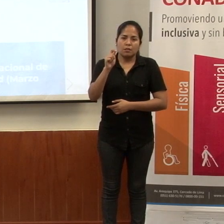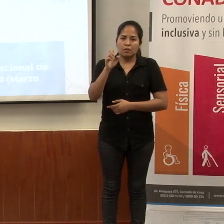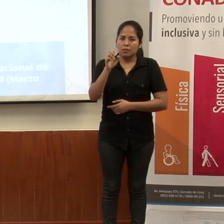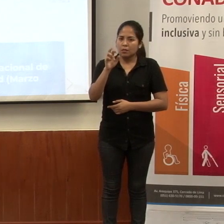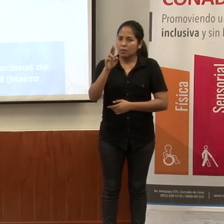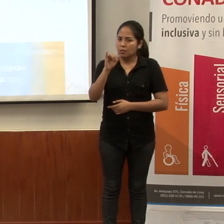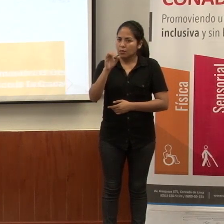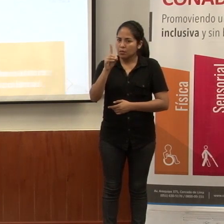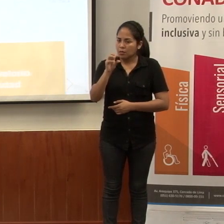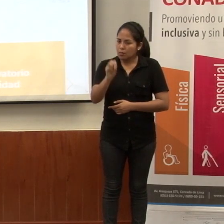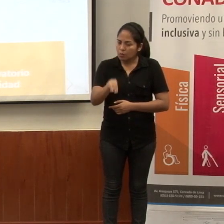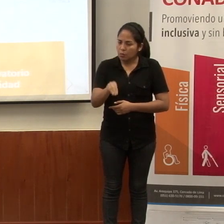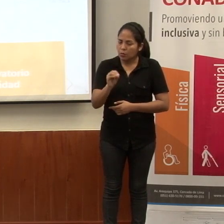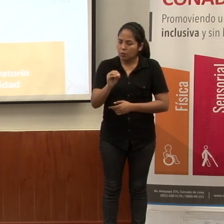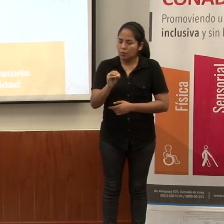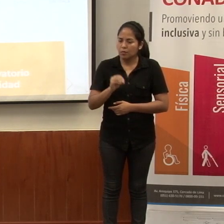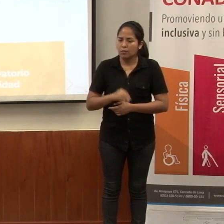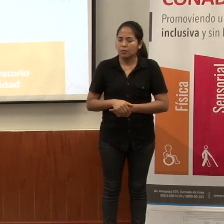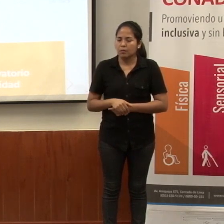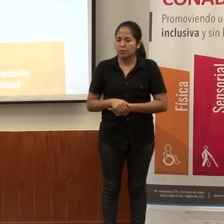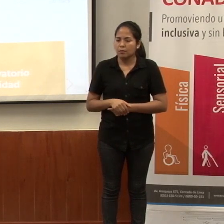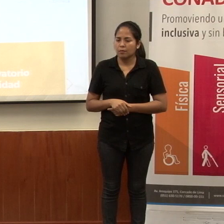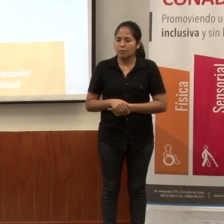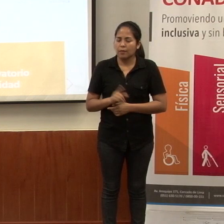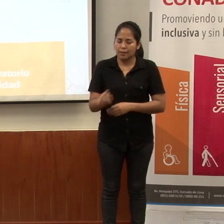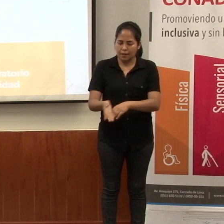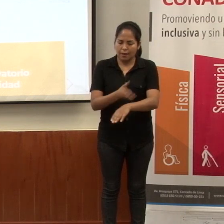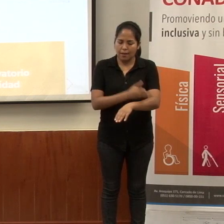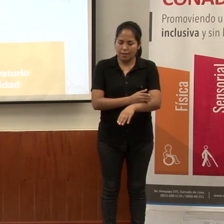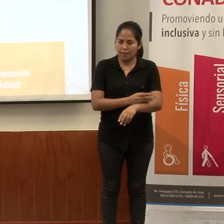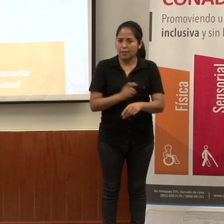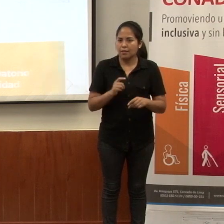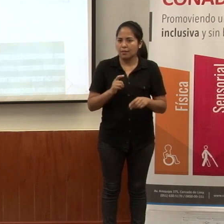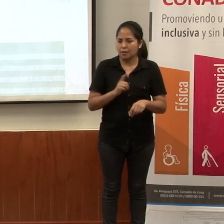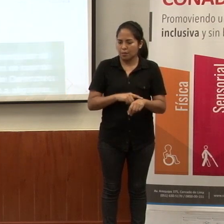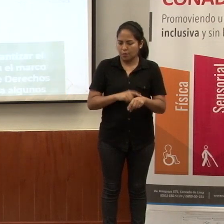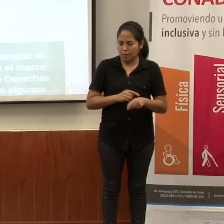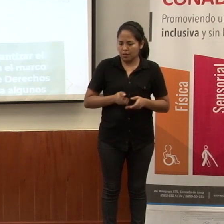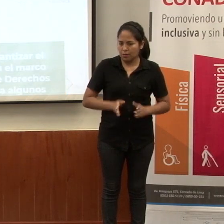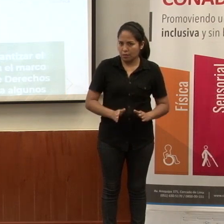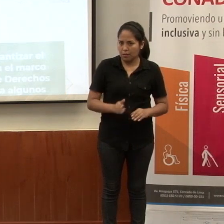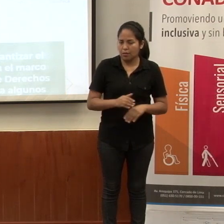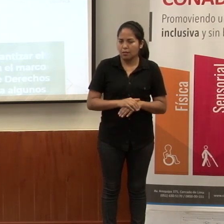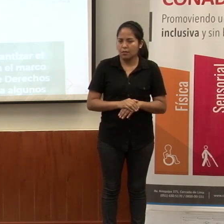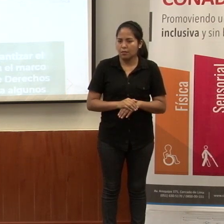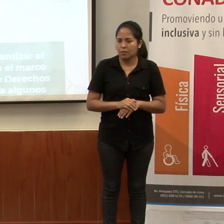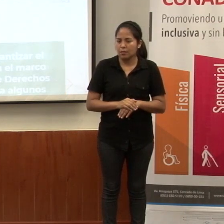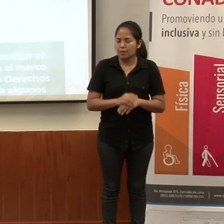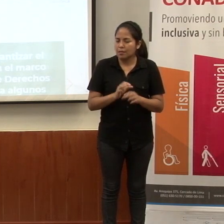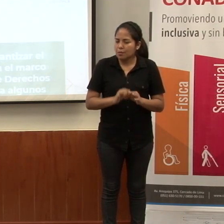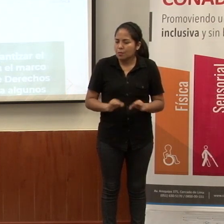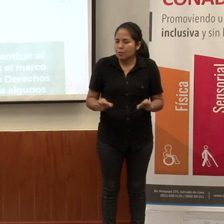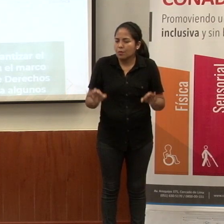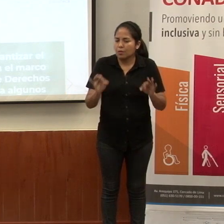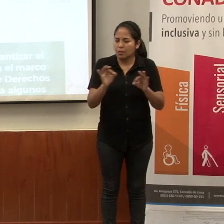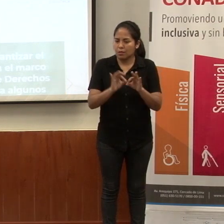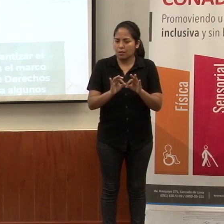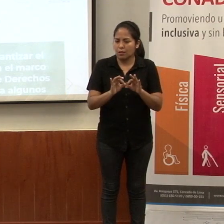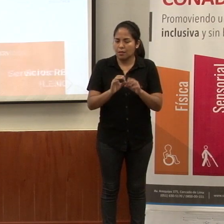esta que es parte del cribaje o del tamizaje neonatal es un problema que si se diagnostica y se